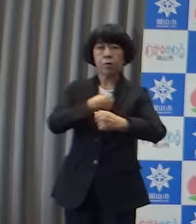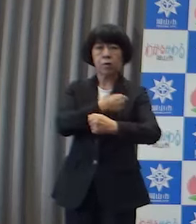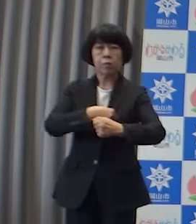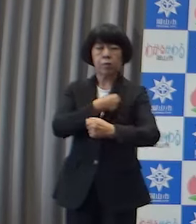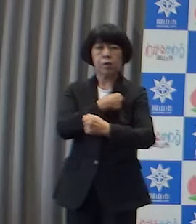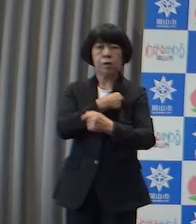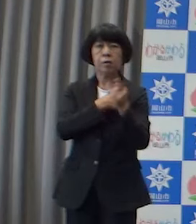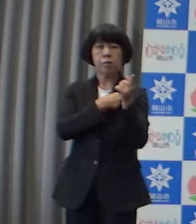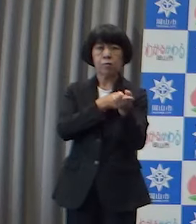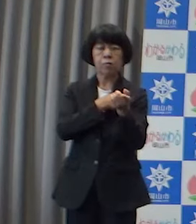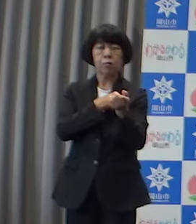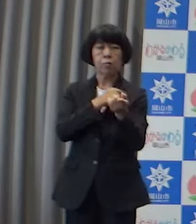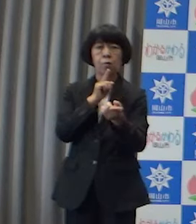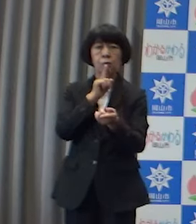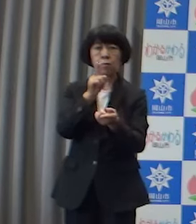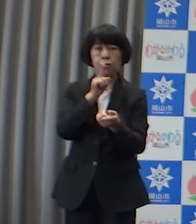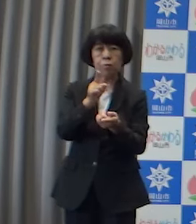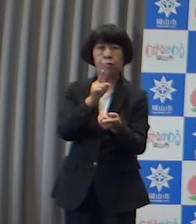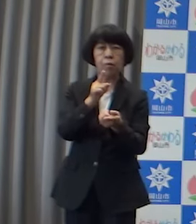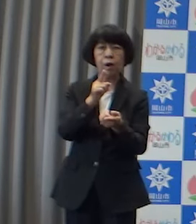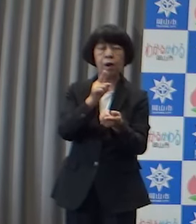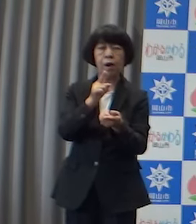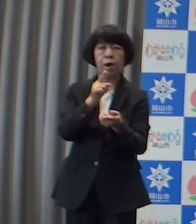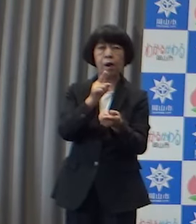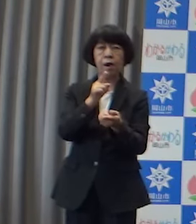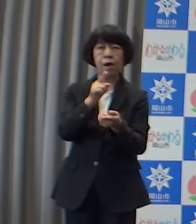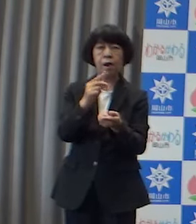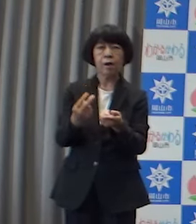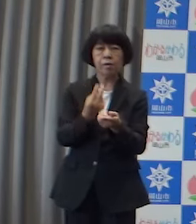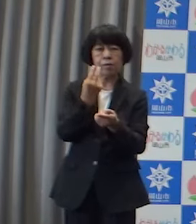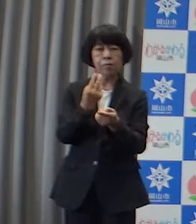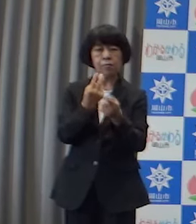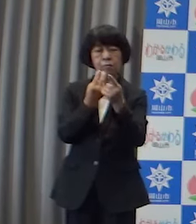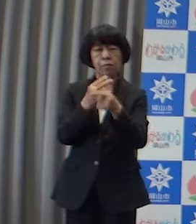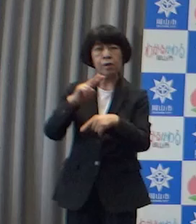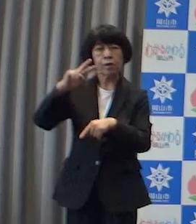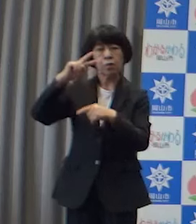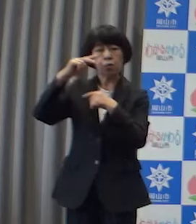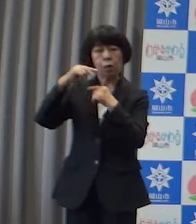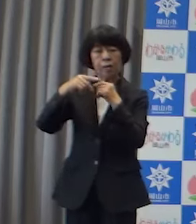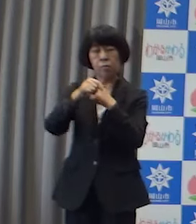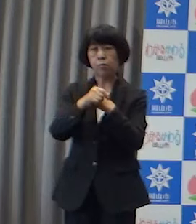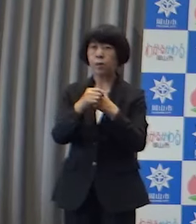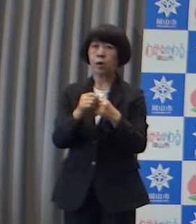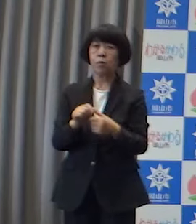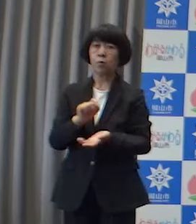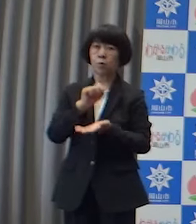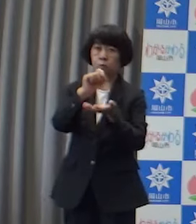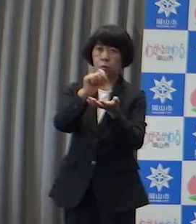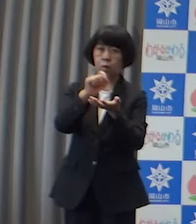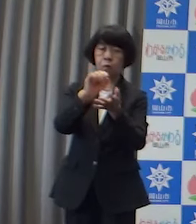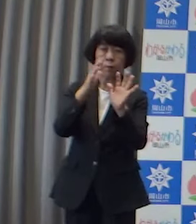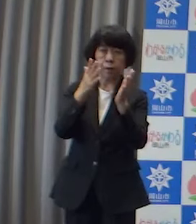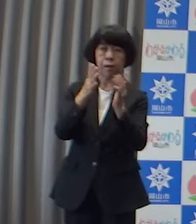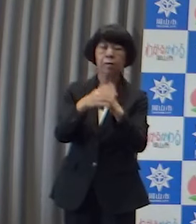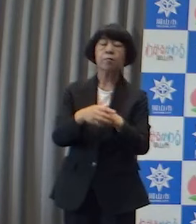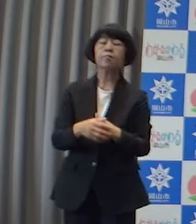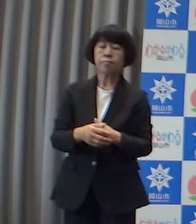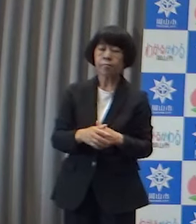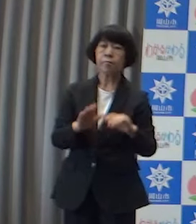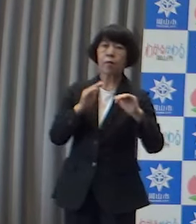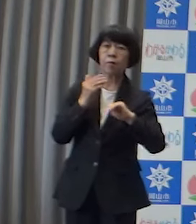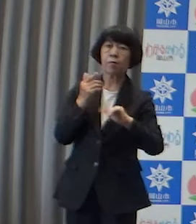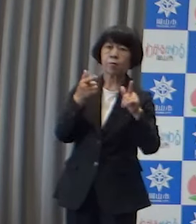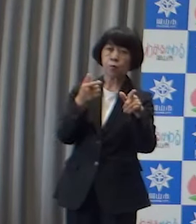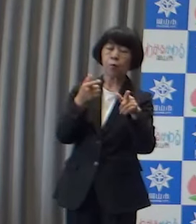い、それは私は当然ありませんし、副市長担当からも